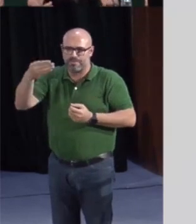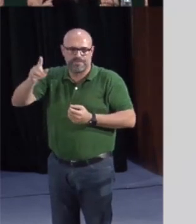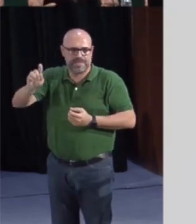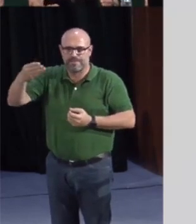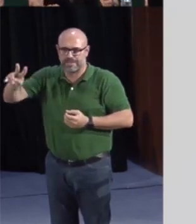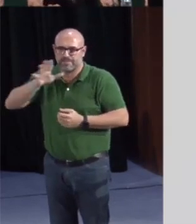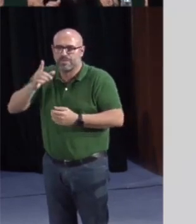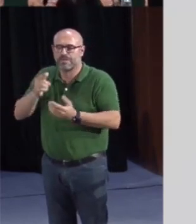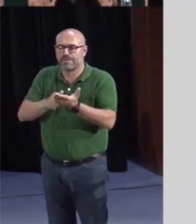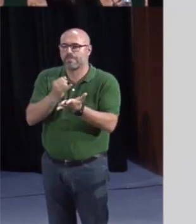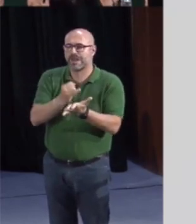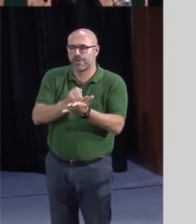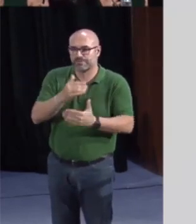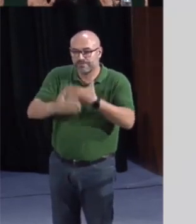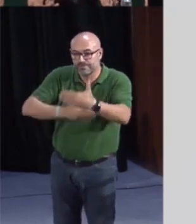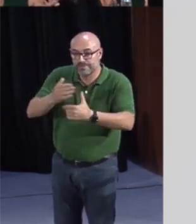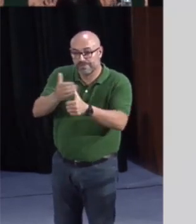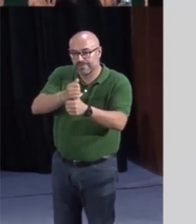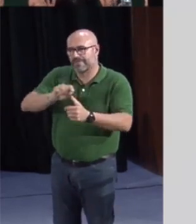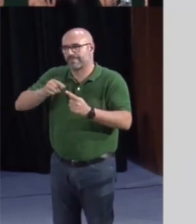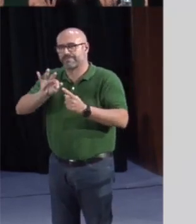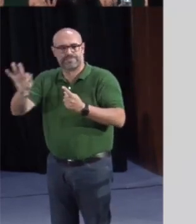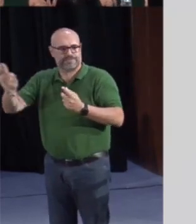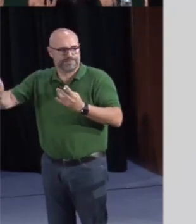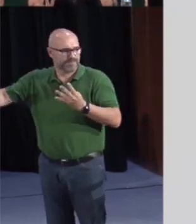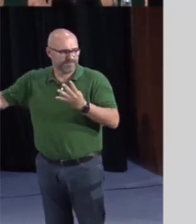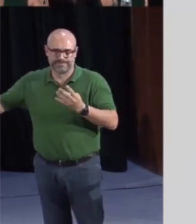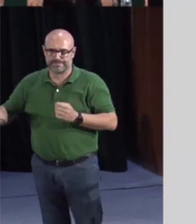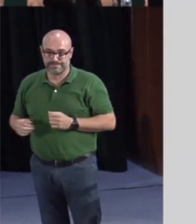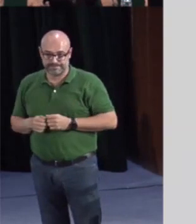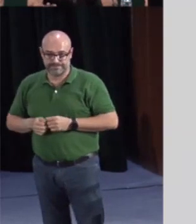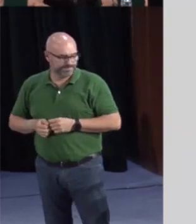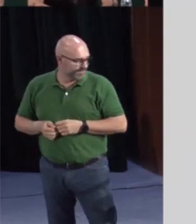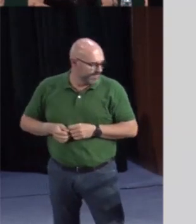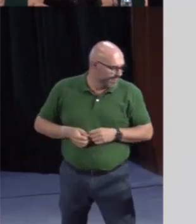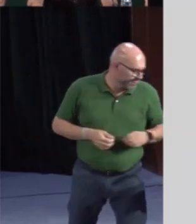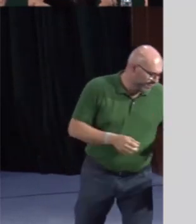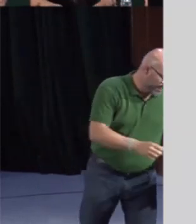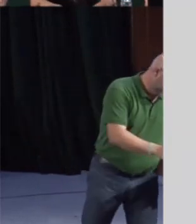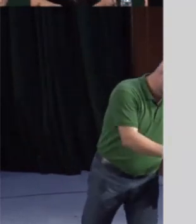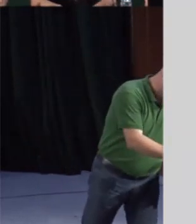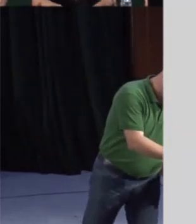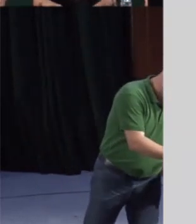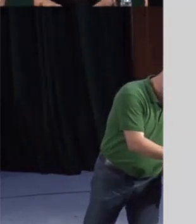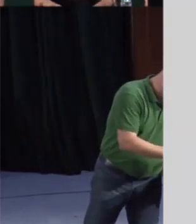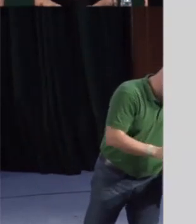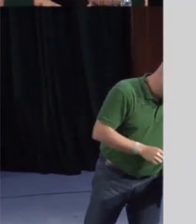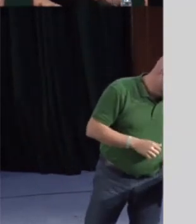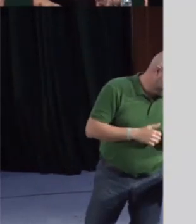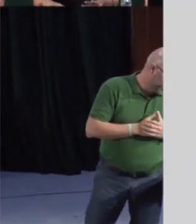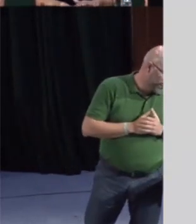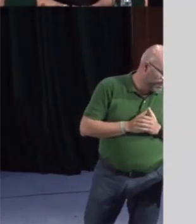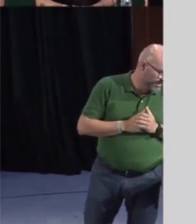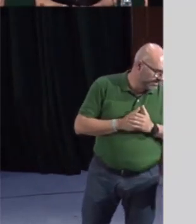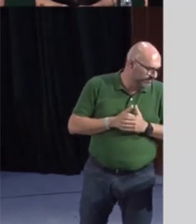en cambio, el Instituto Cervantes o el marco en general hablaba de 4 competencias, 2 ennadas, 2 escritas. Bueno, al final nosotros nos quedamos con